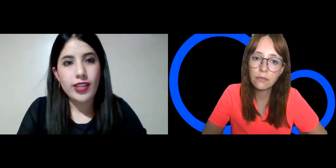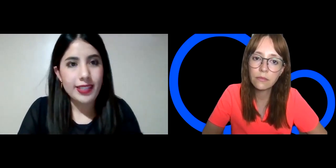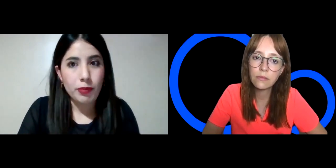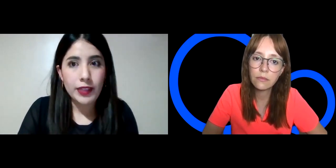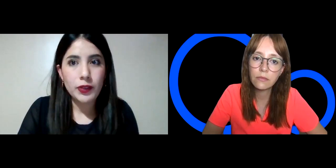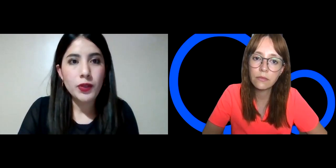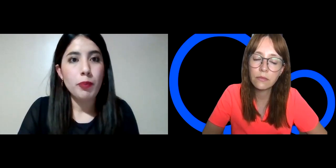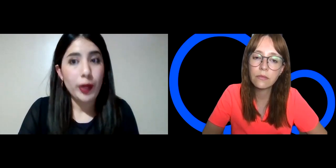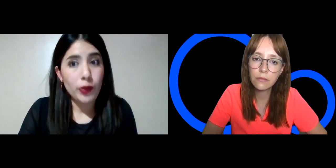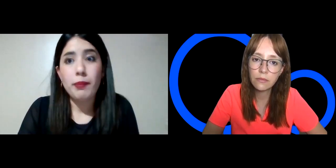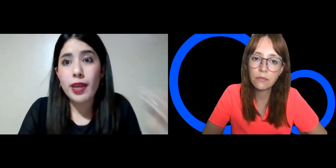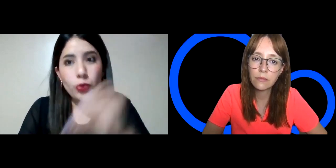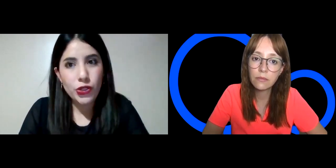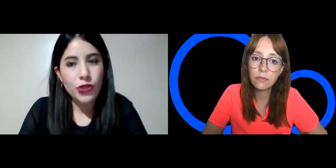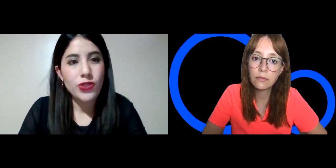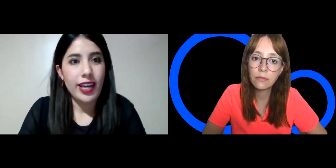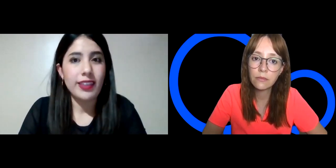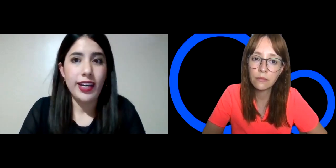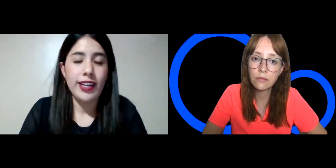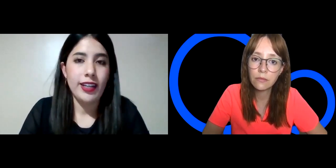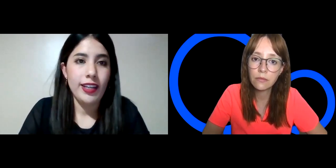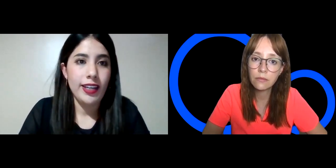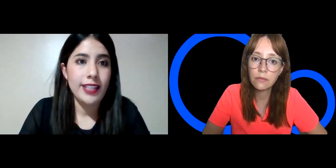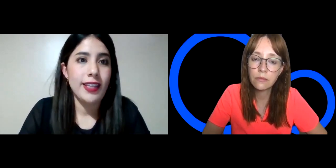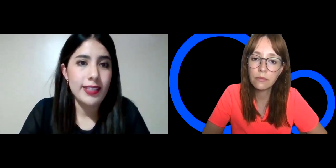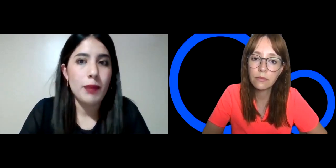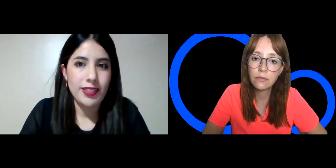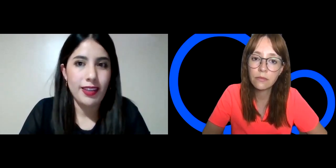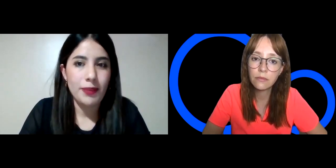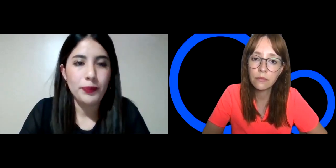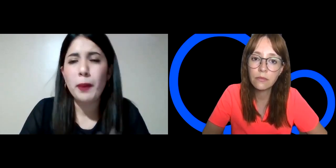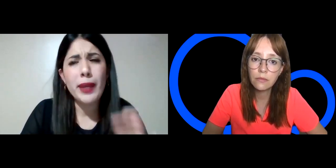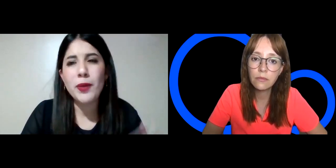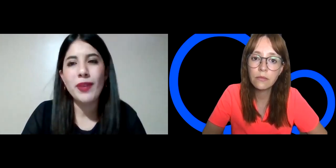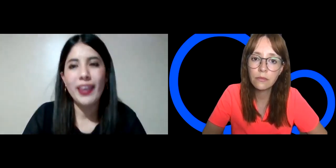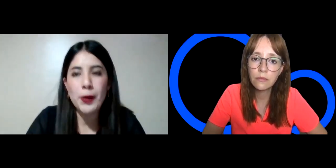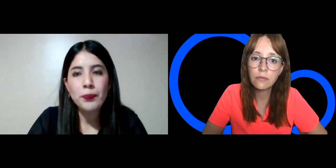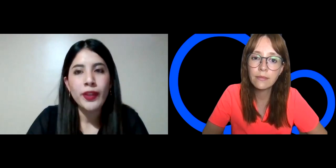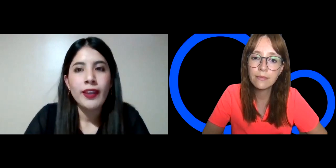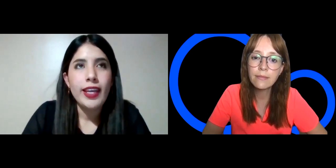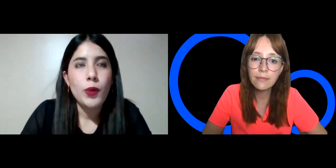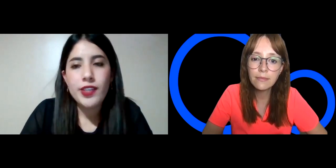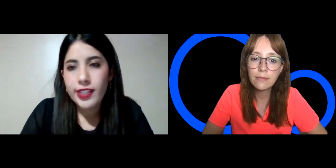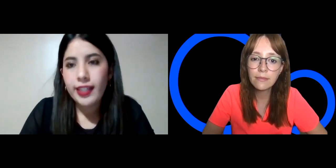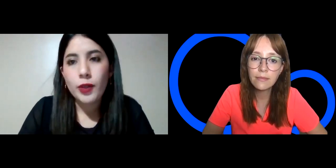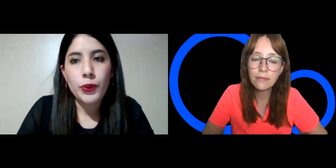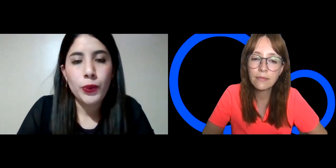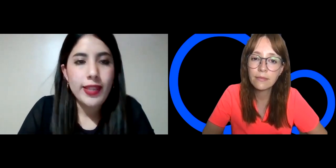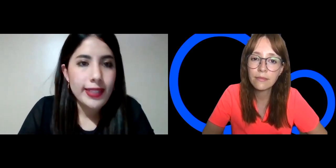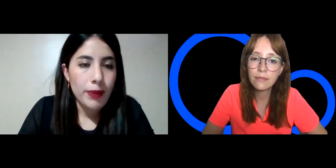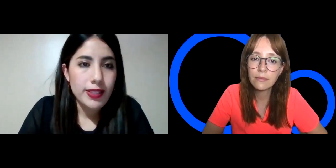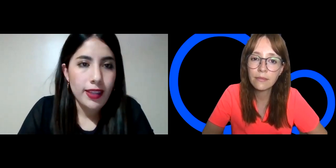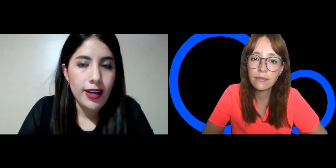sordos de nacimiento, pero también muchos adquieren esta discapacidad. Vi un video de una chica con